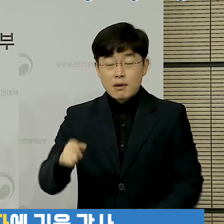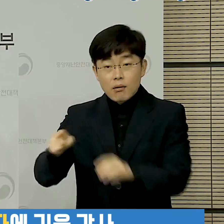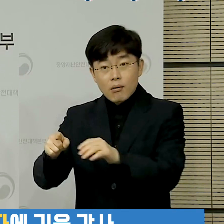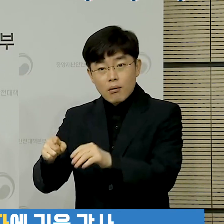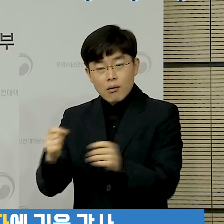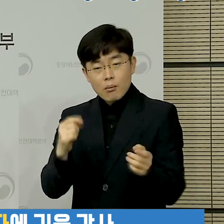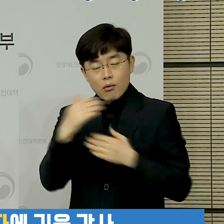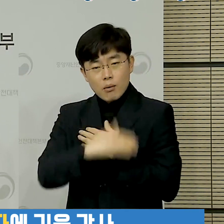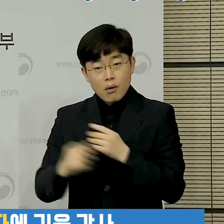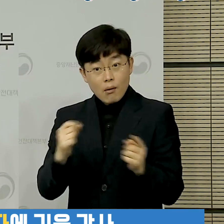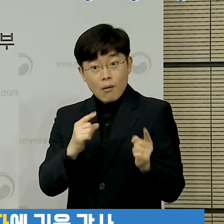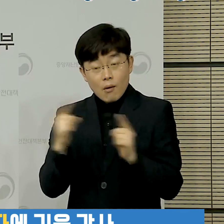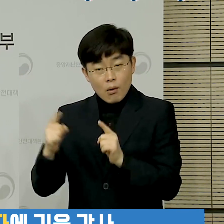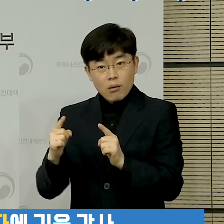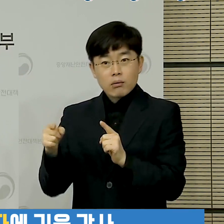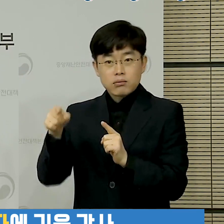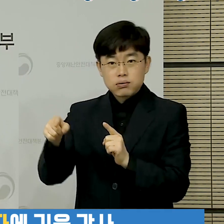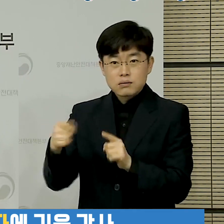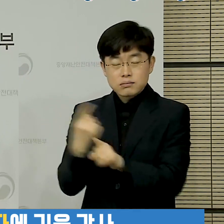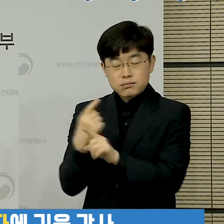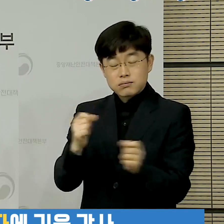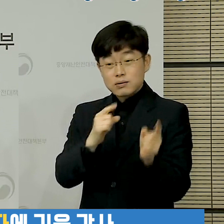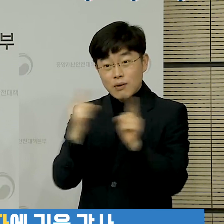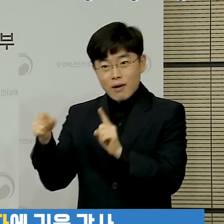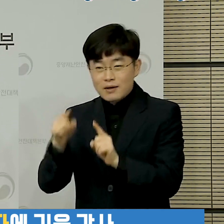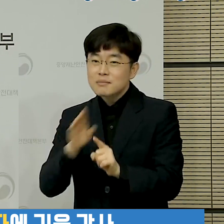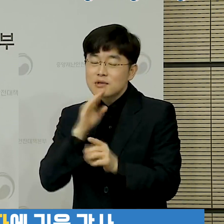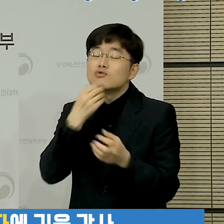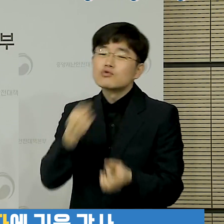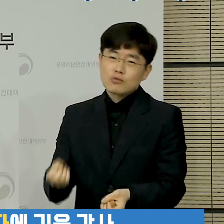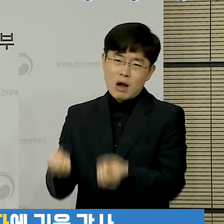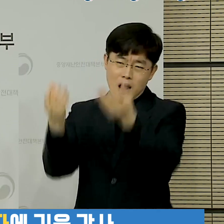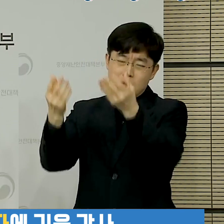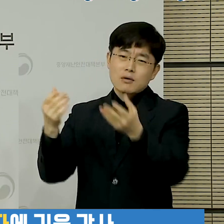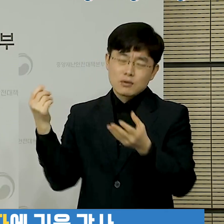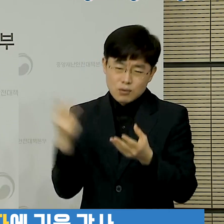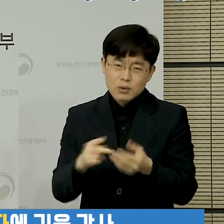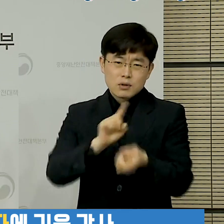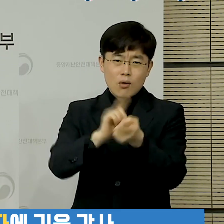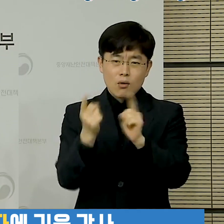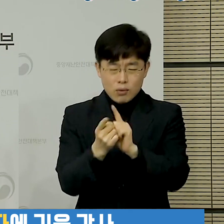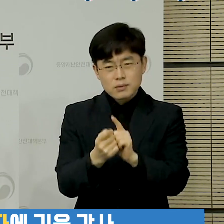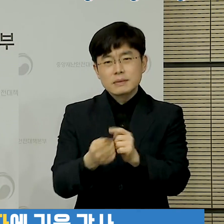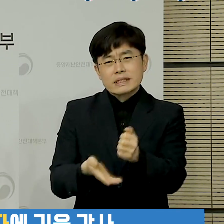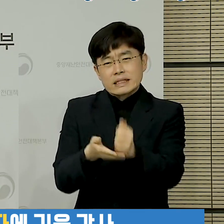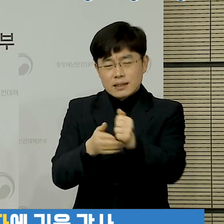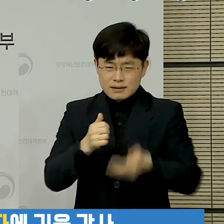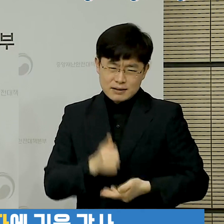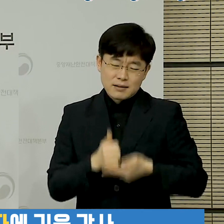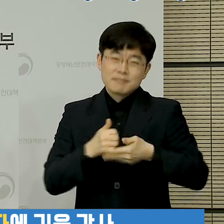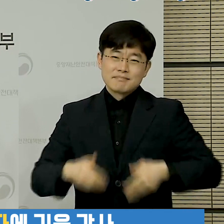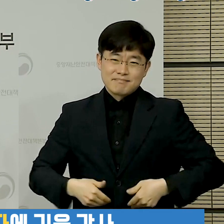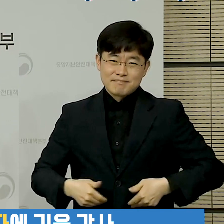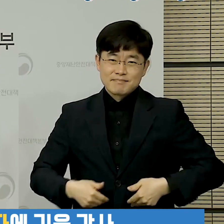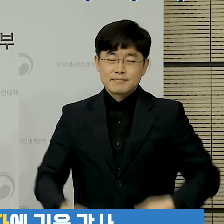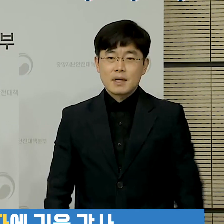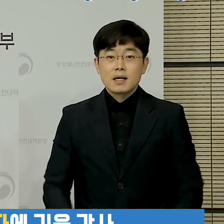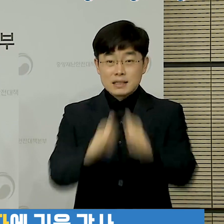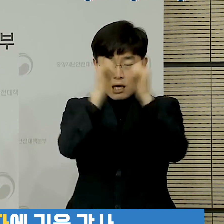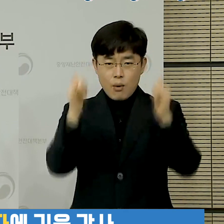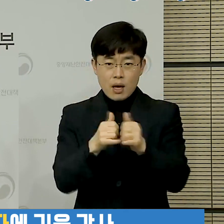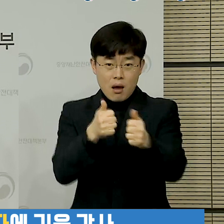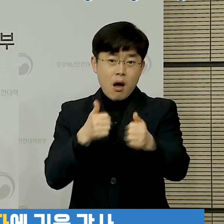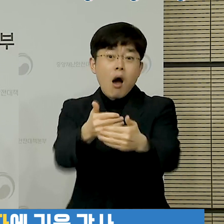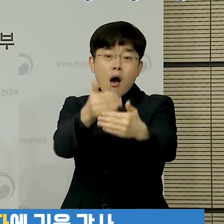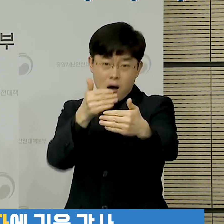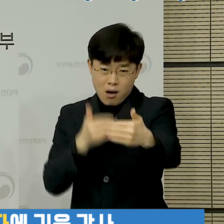함께 노력해온 우리 사회 구성원 모두가 서로를 격려해 주었으면 합니다. 다시 한번 사회적